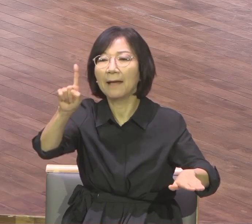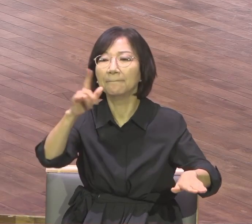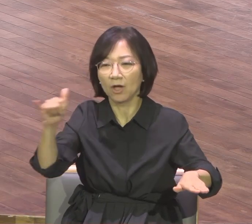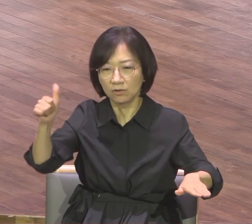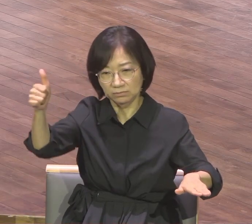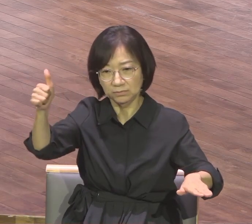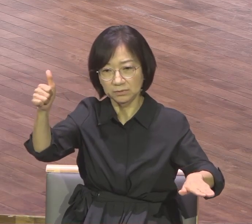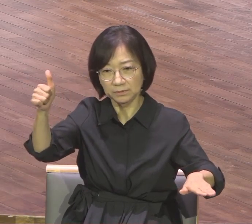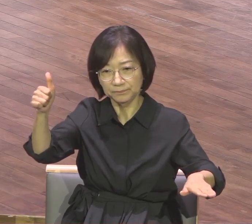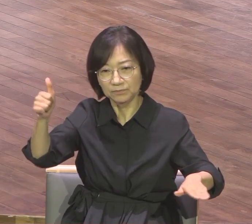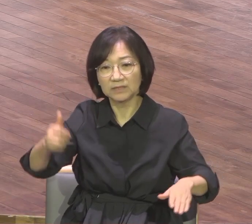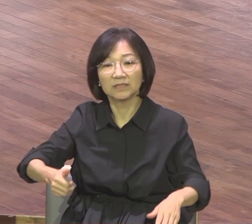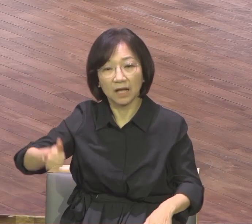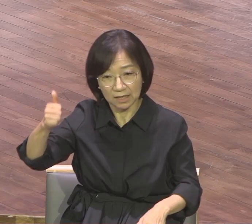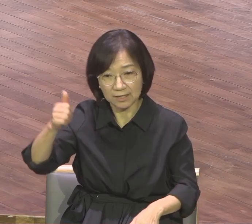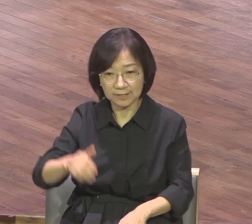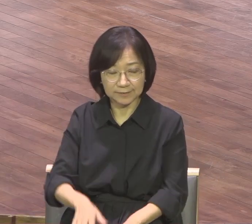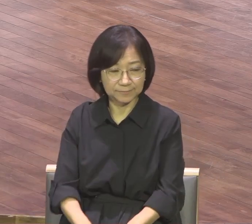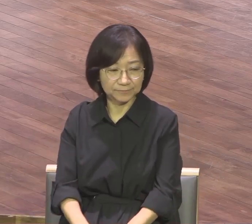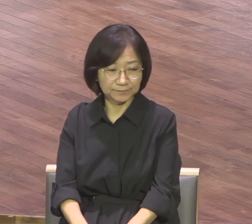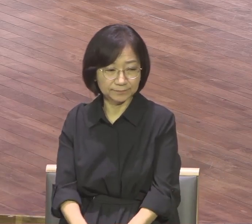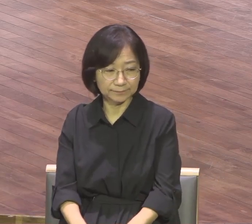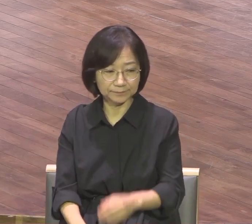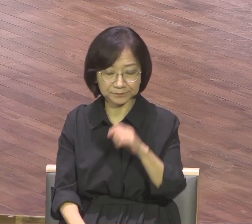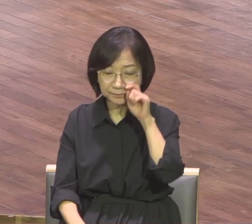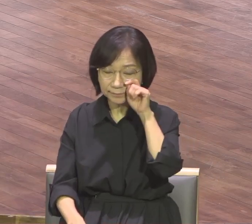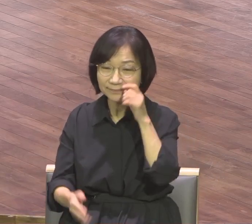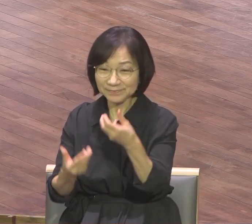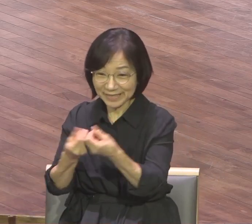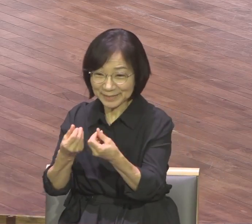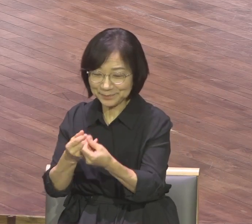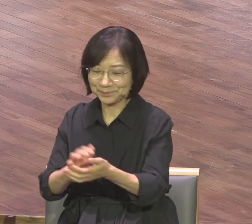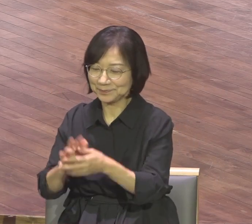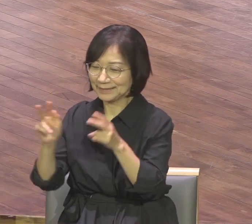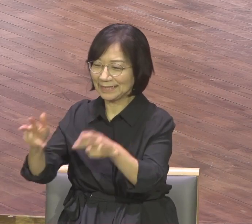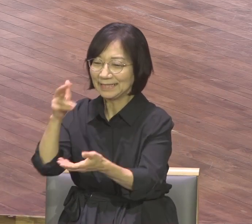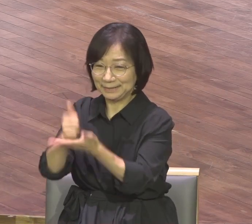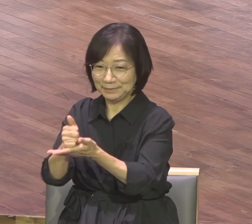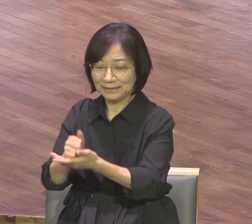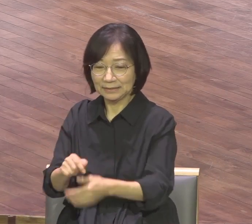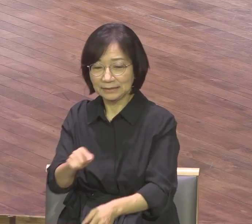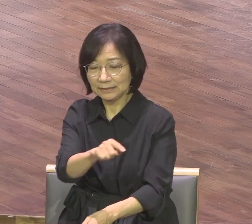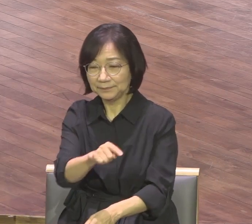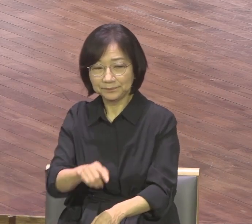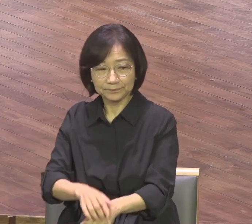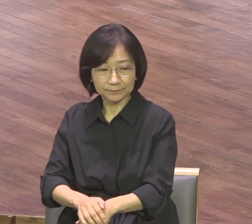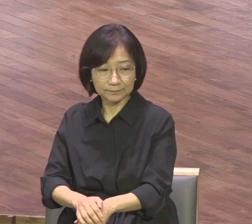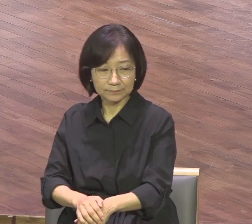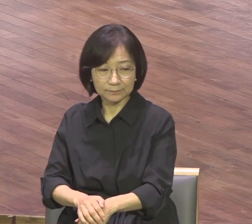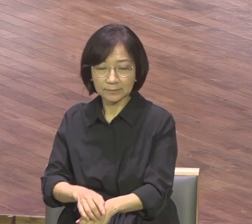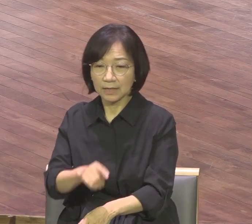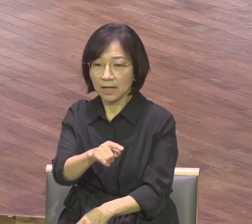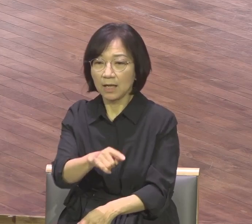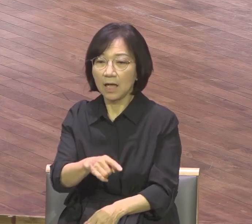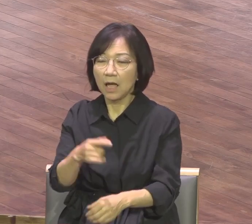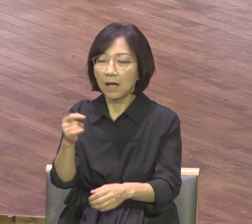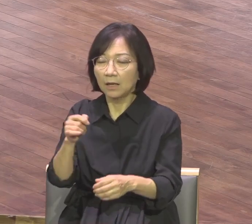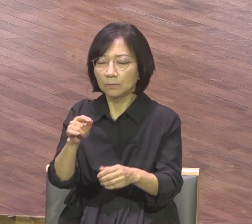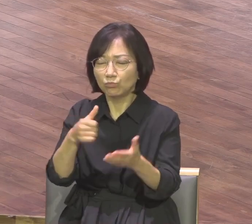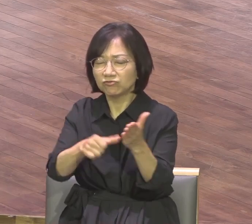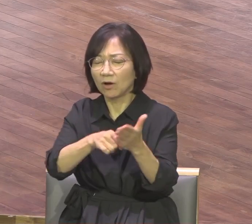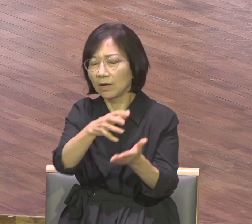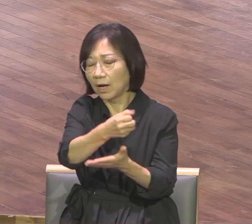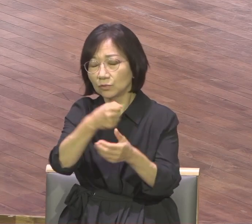야 저 가지고 와라 하면 직원들은 몰라요. 그런데 사장은 알아요. 몇 번째 열에 몇 번째 있어